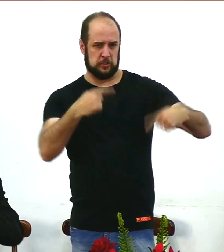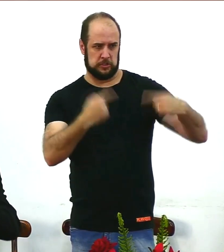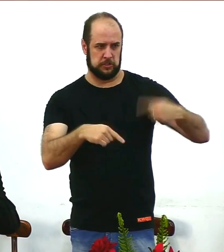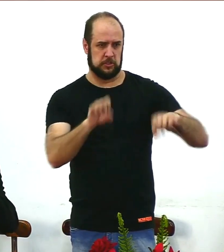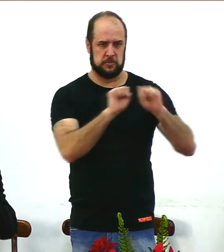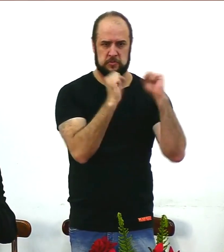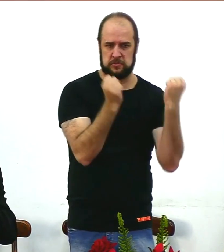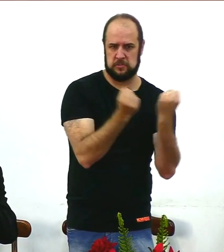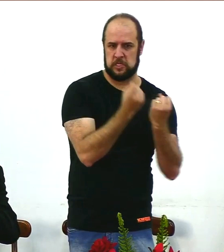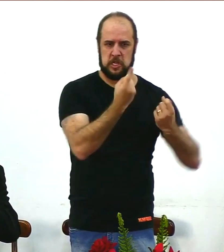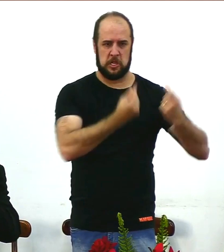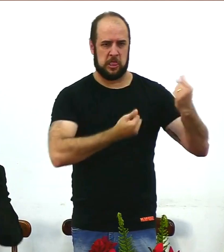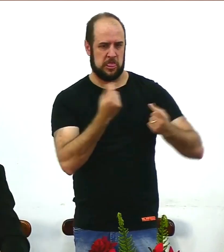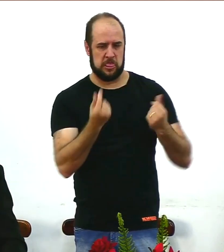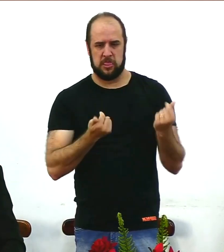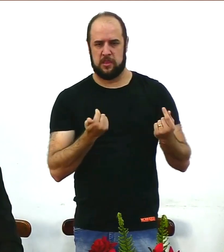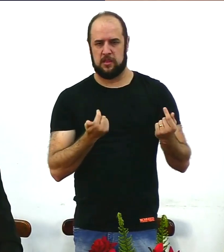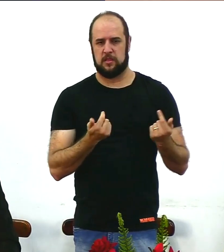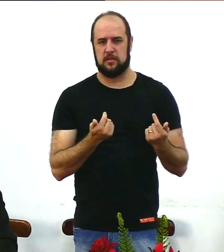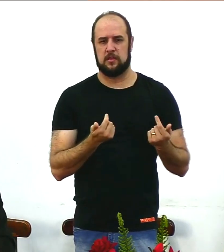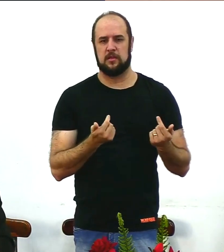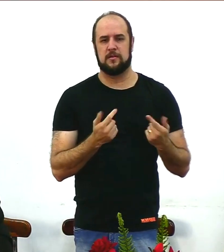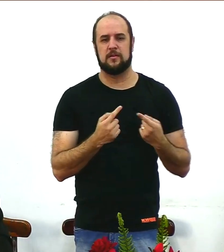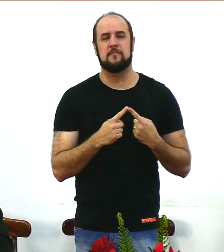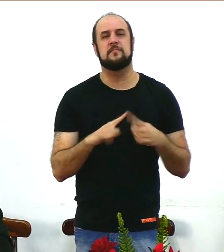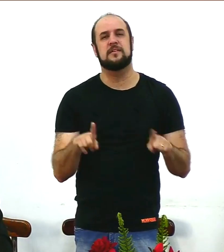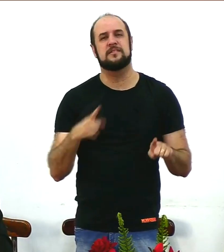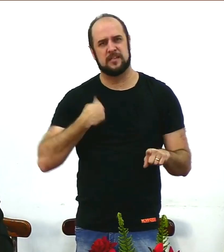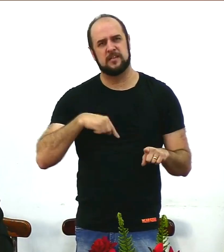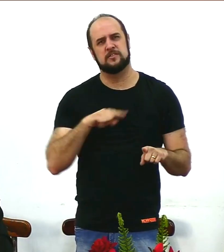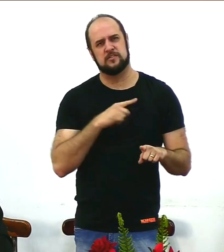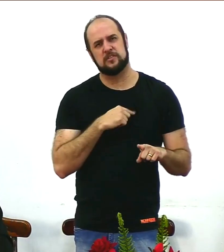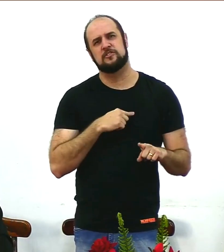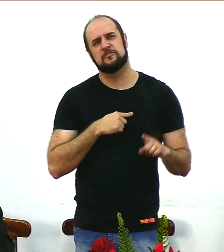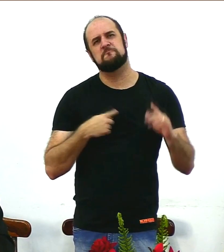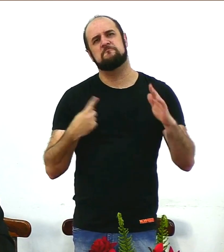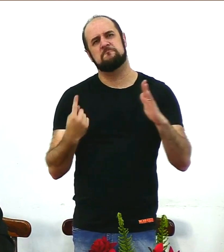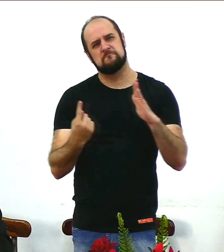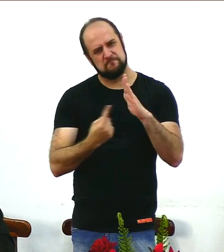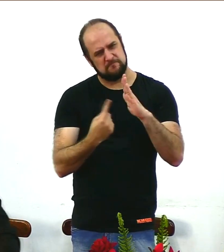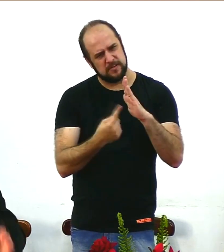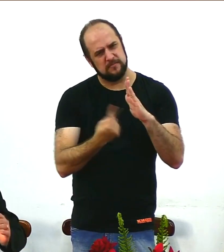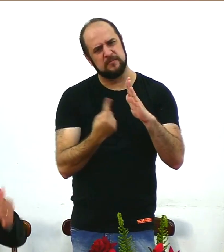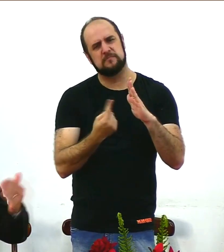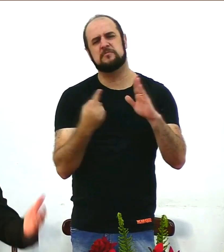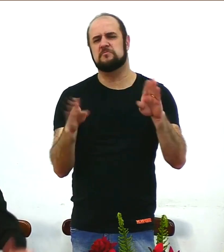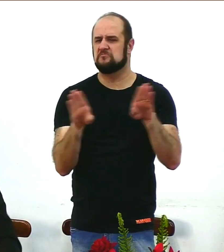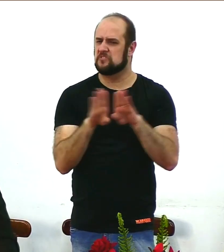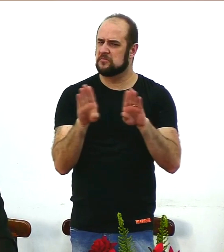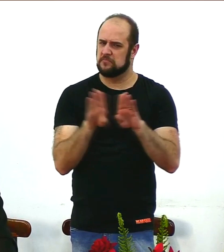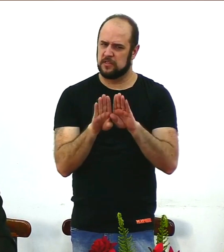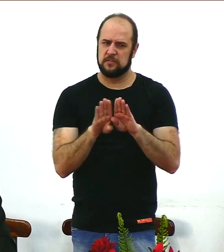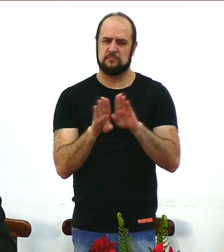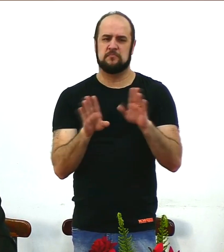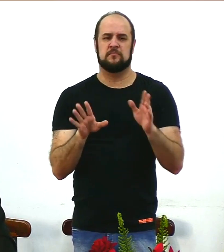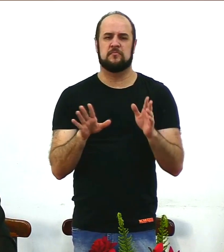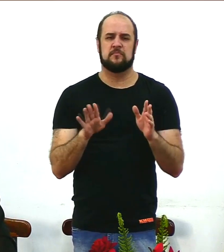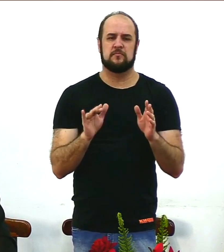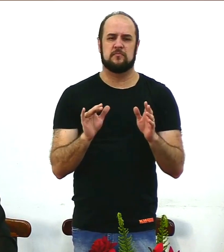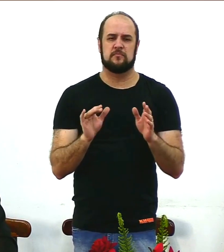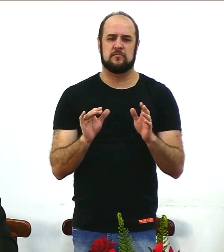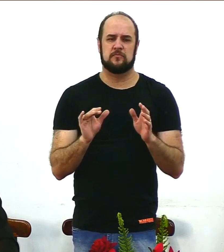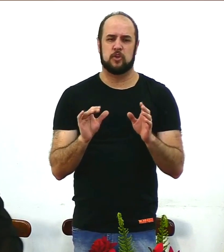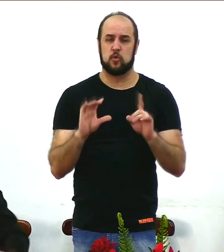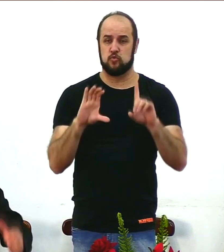outros. Essa é a história bonita, depois de um tempo muito difícil. Deixa eu concluir e aplicar aqui as